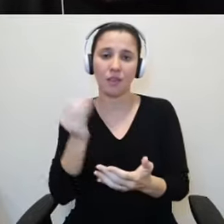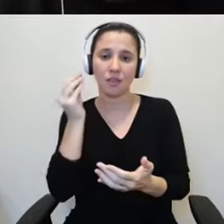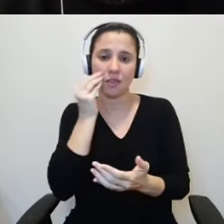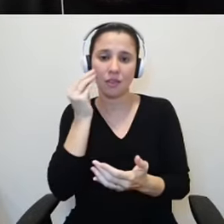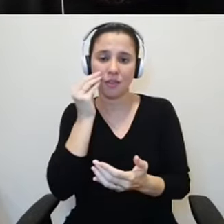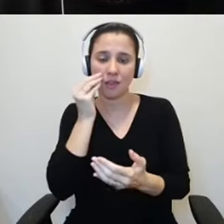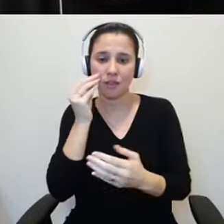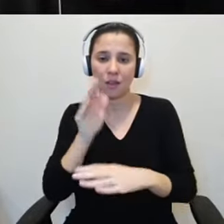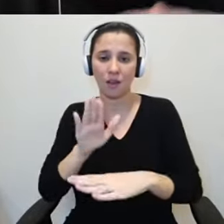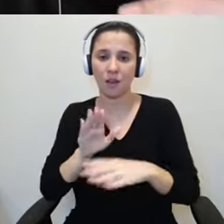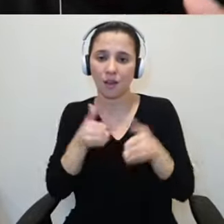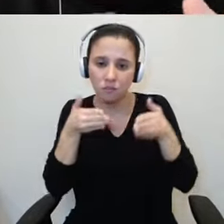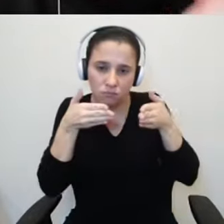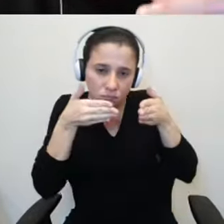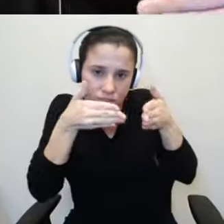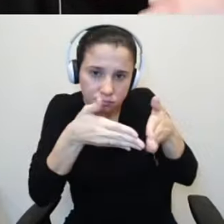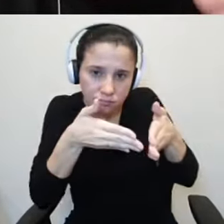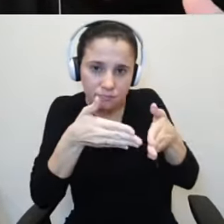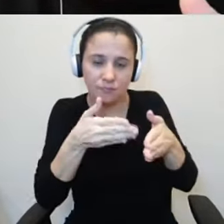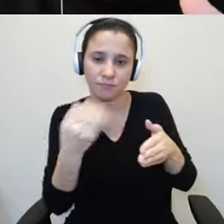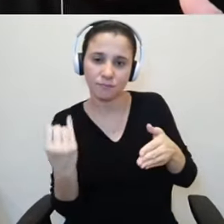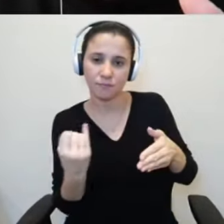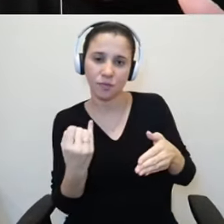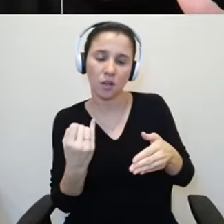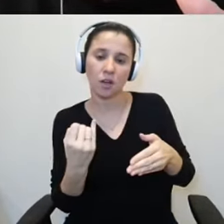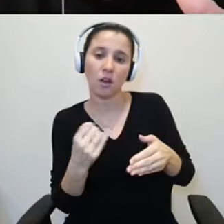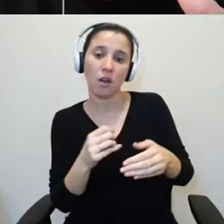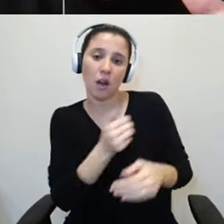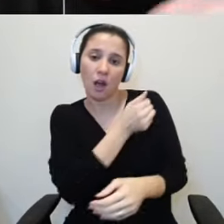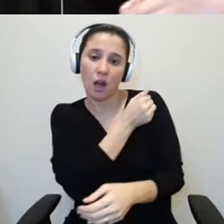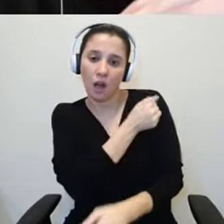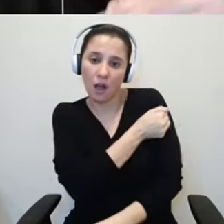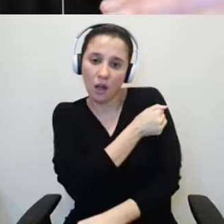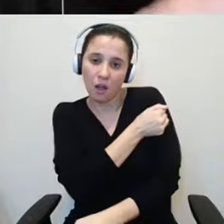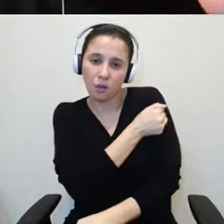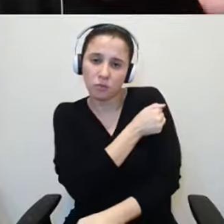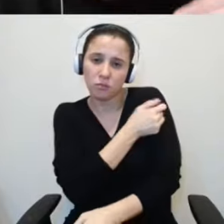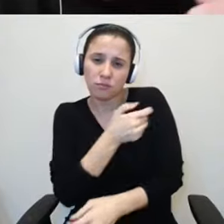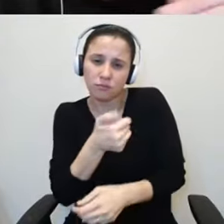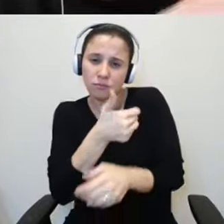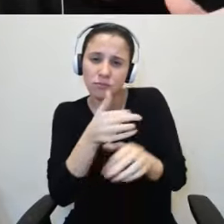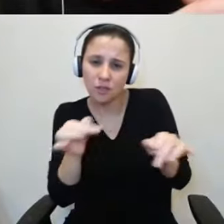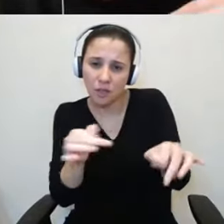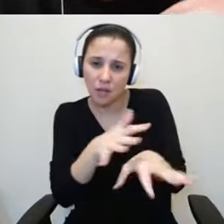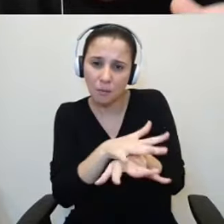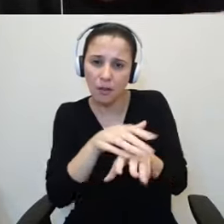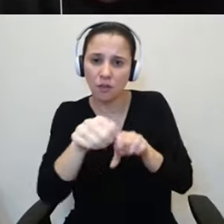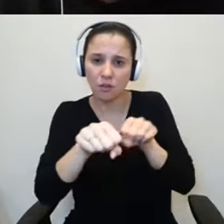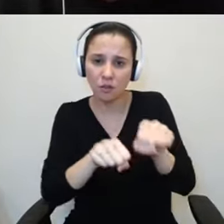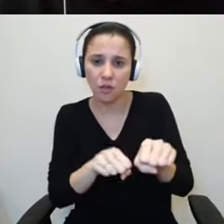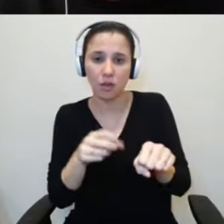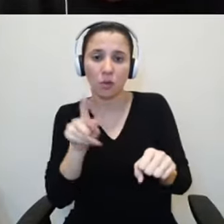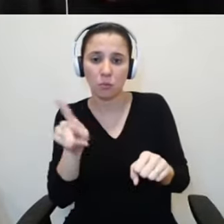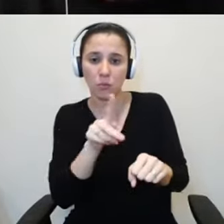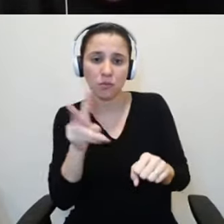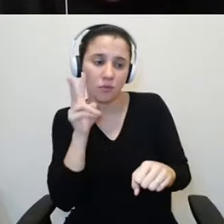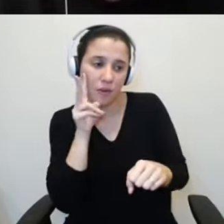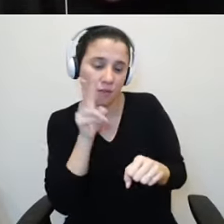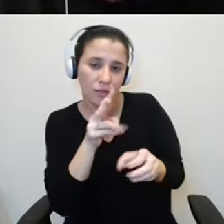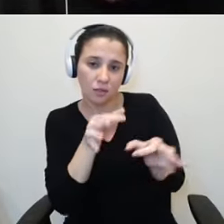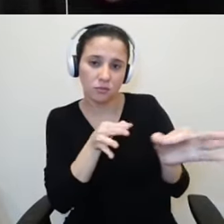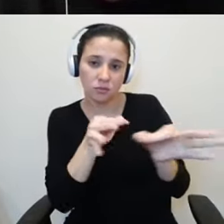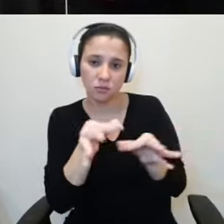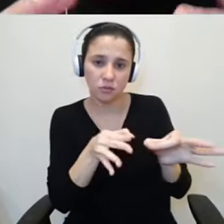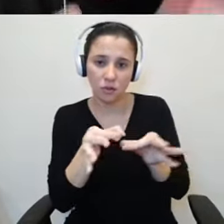de conclusão. Então, os professores vão analisar aqueles conteúdos, verificar possibilidades de ajustes e agrupamento